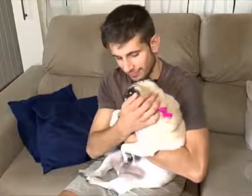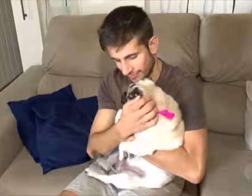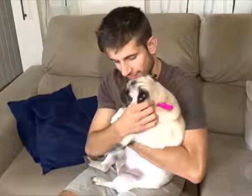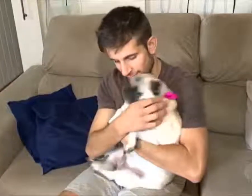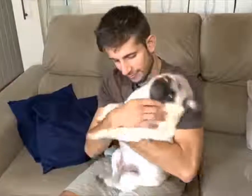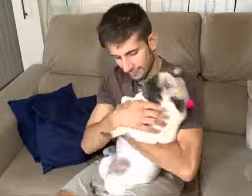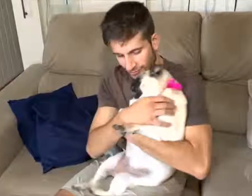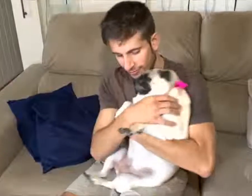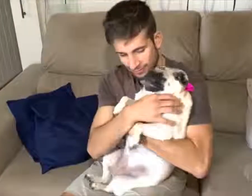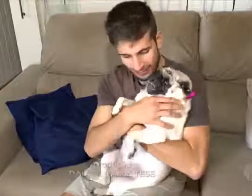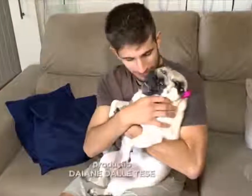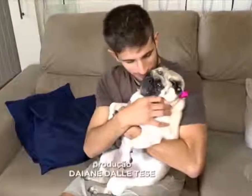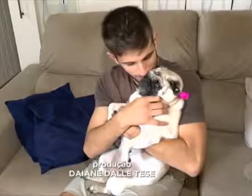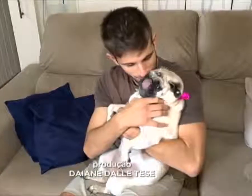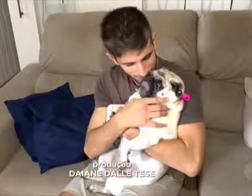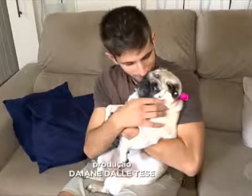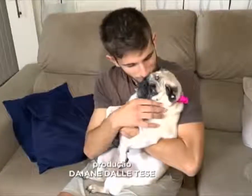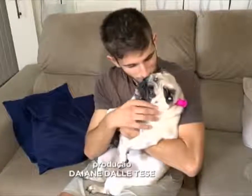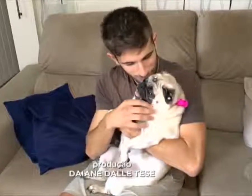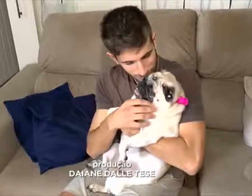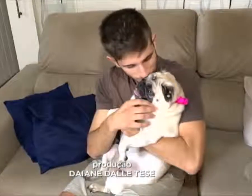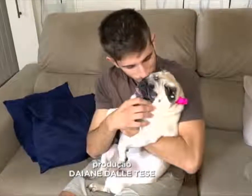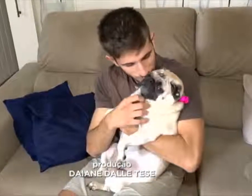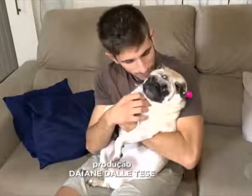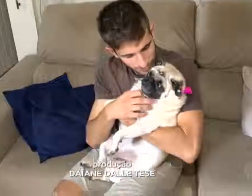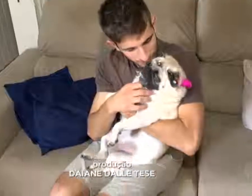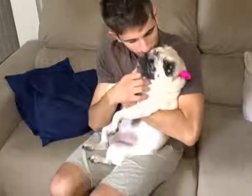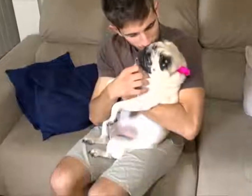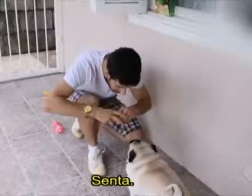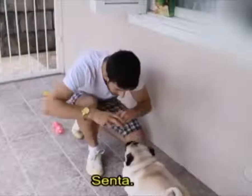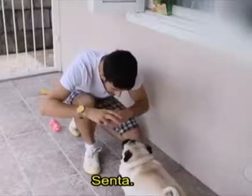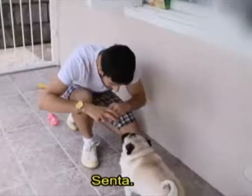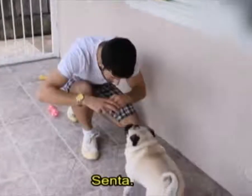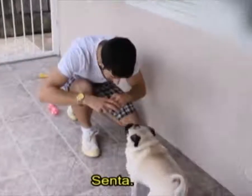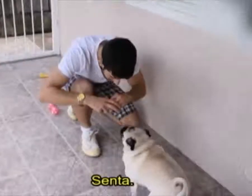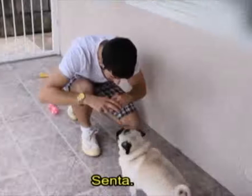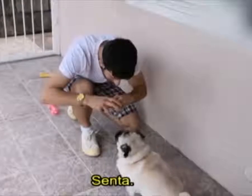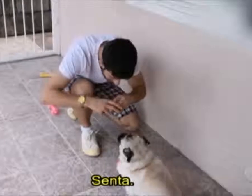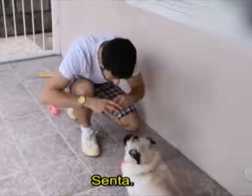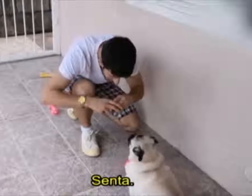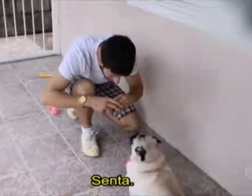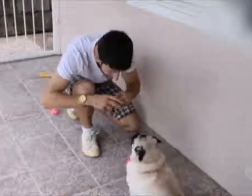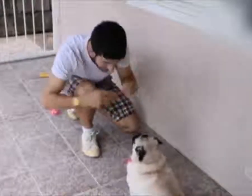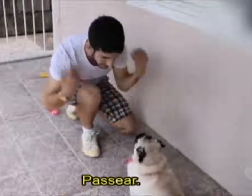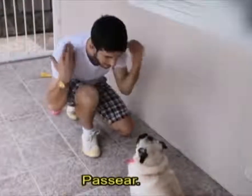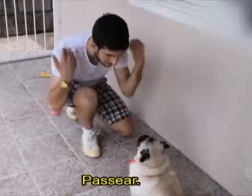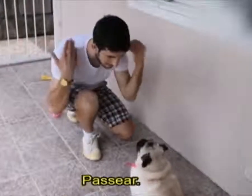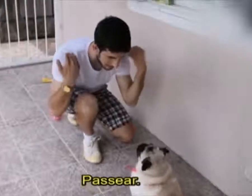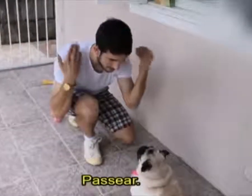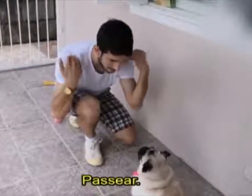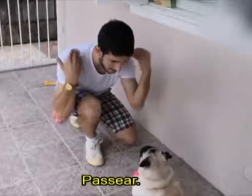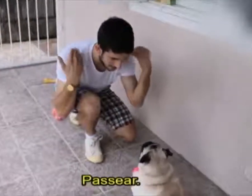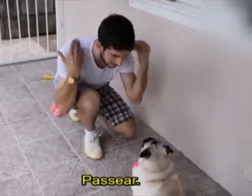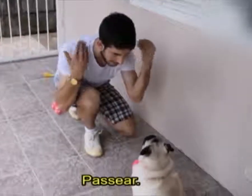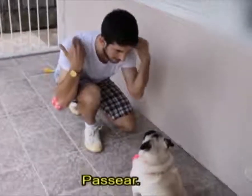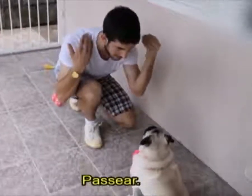Andrei acha que a Bela abriu um caminho especial que vai ajudar a divulgar ainda mais informações